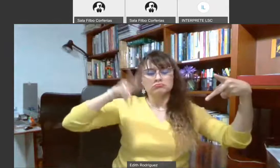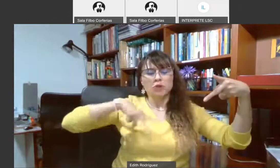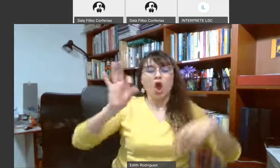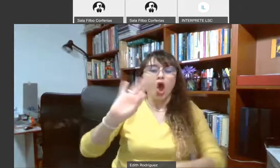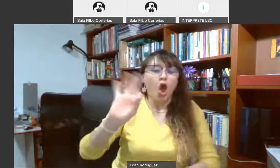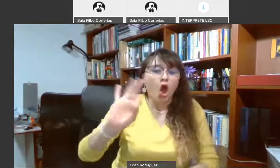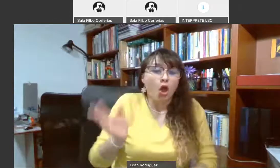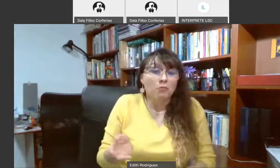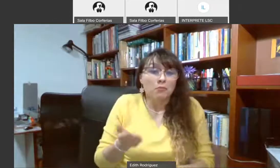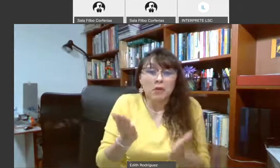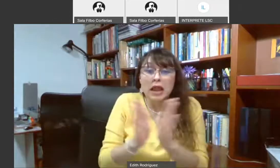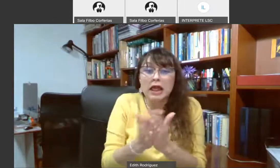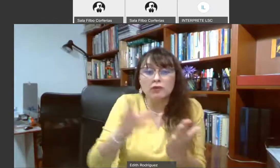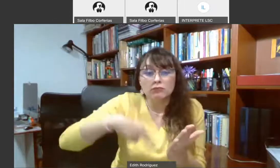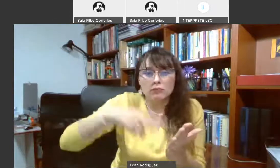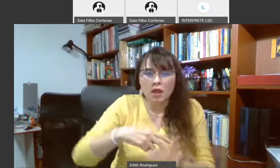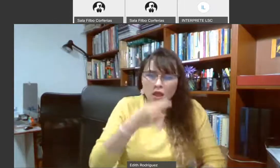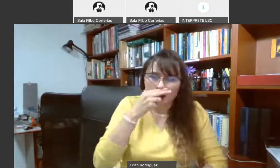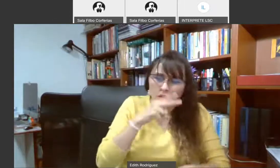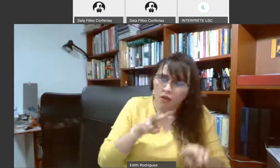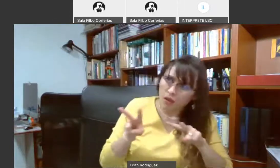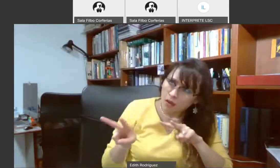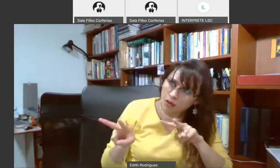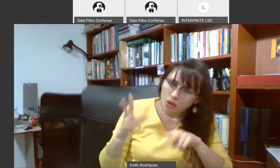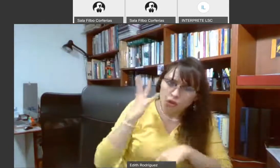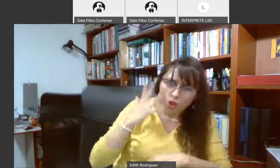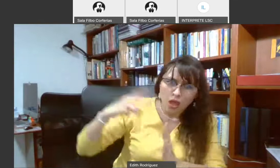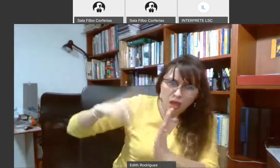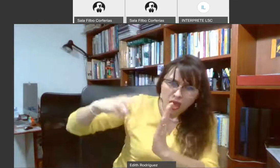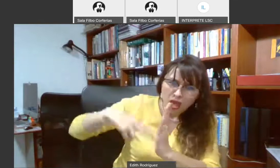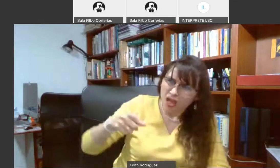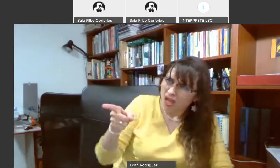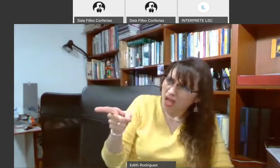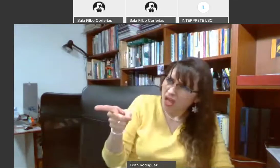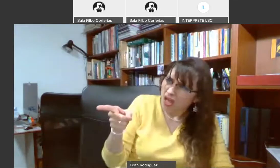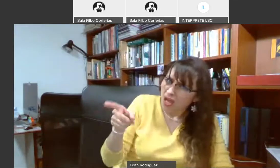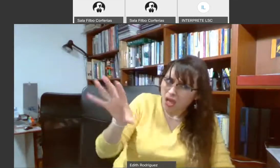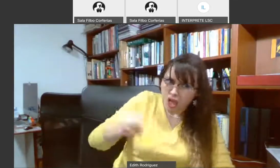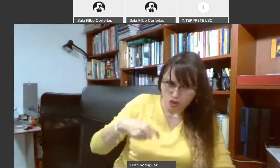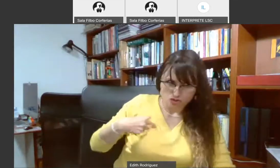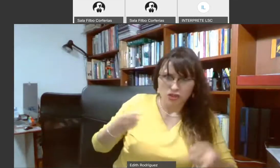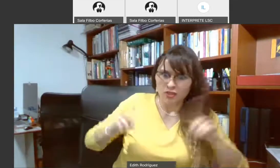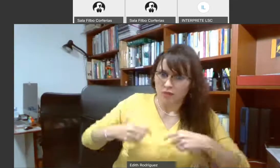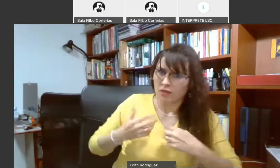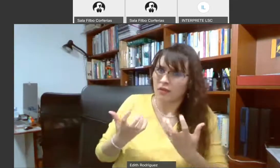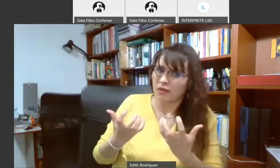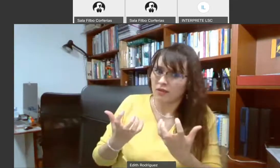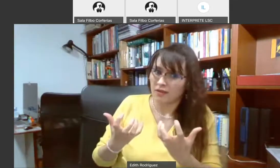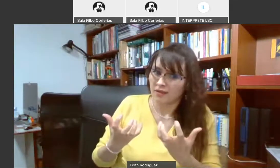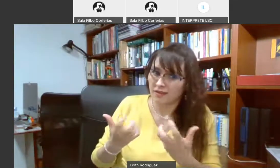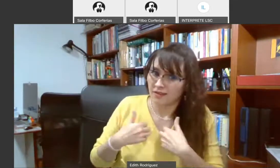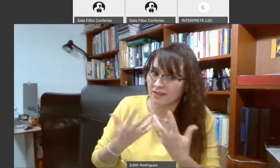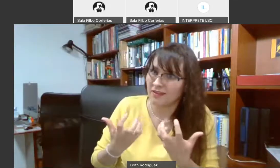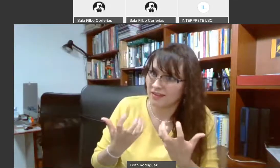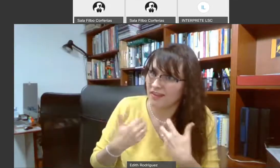niños. Por ejemplo, muchas veces los padres de familia en sus casas están leyendo. Esto sirve como ejemplo para estos